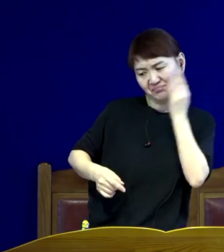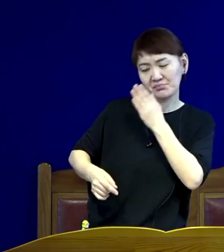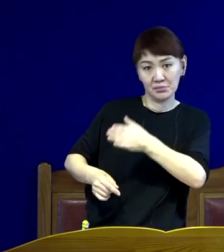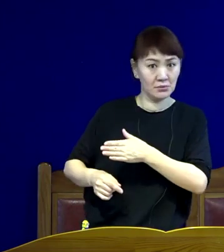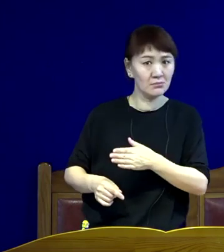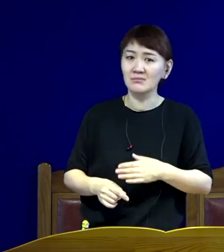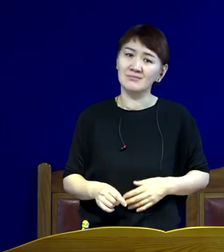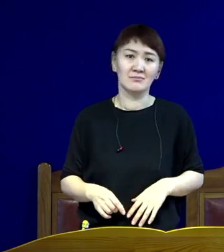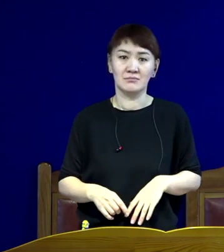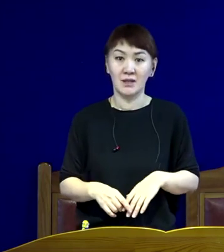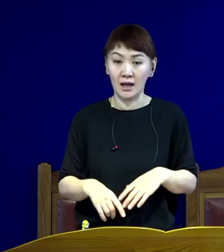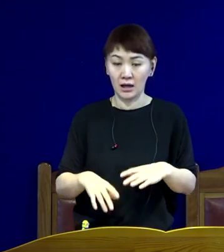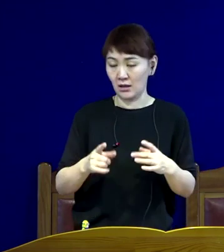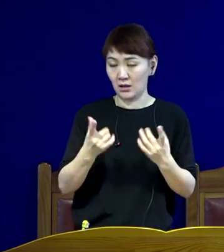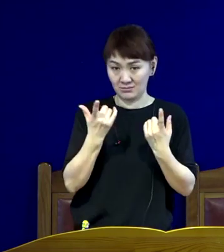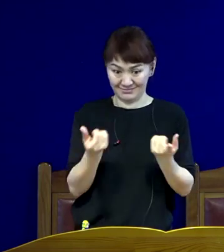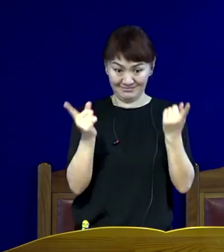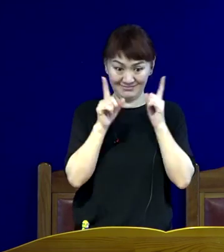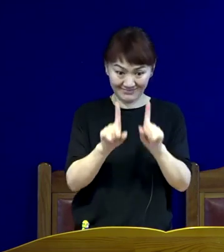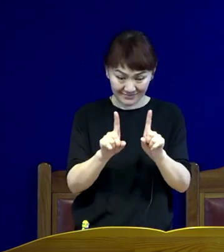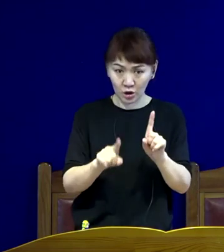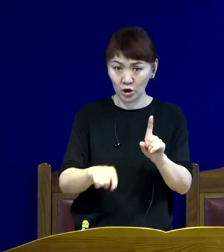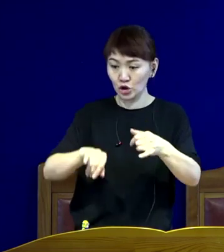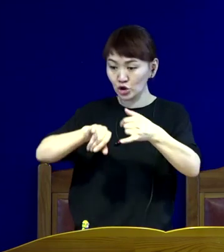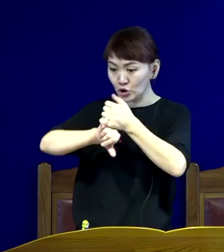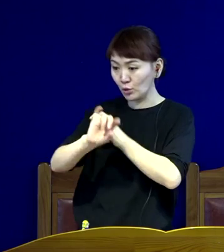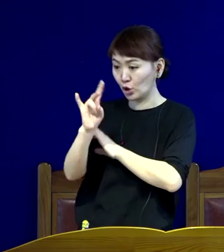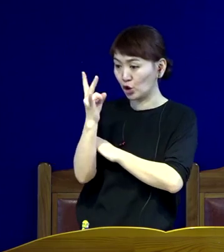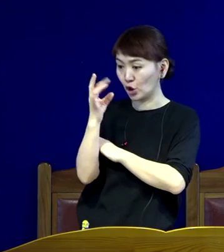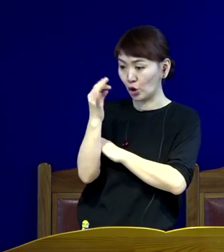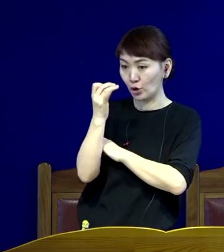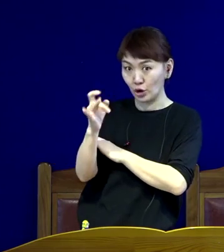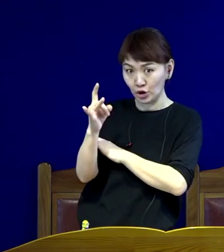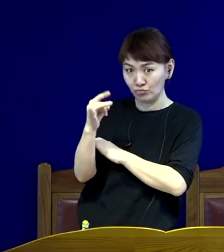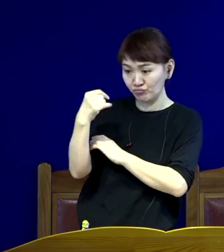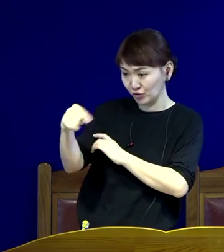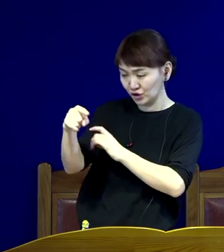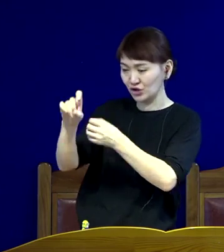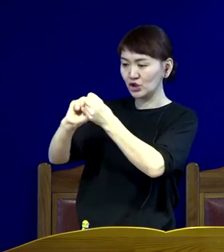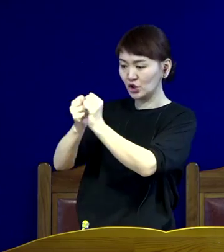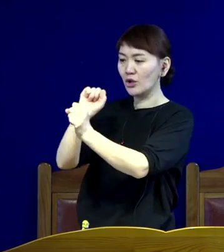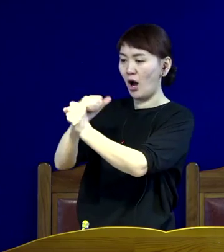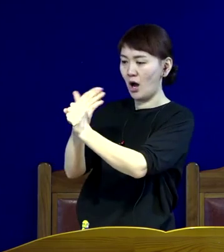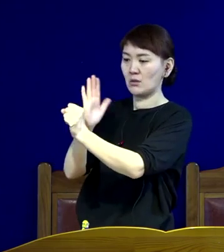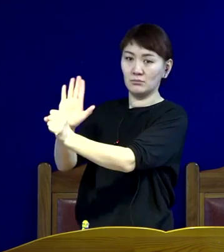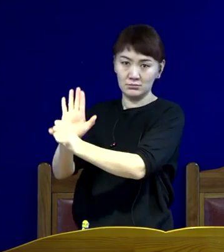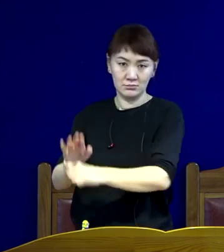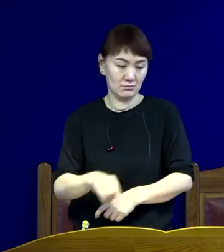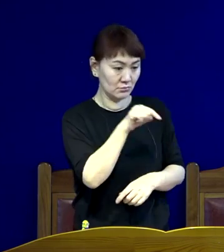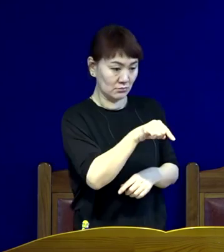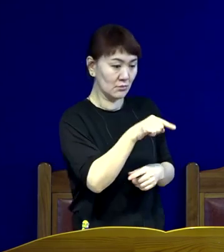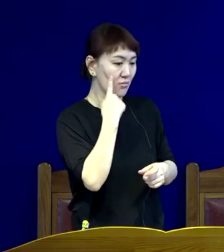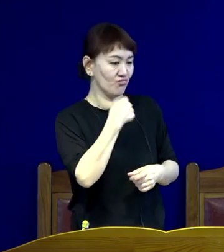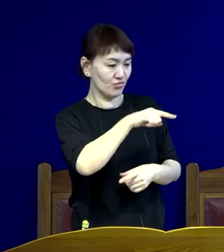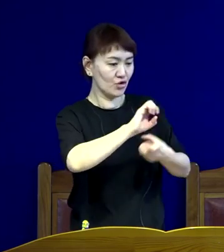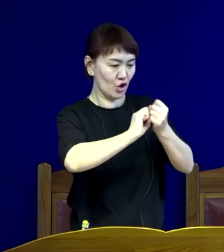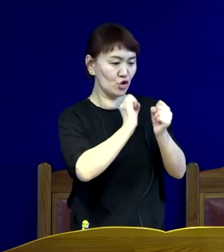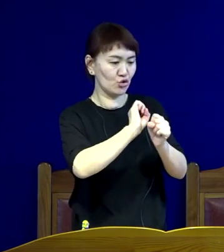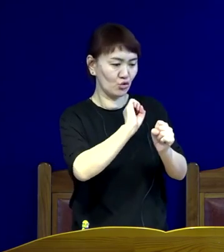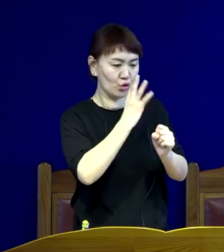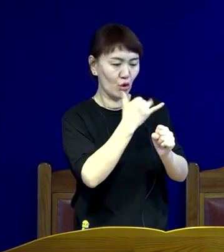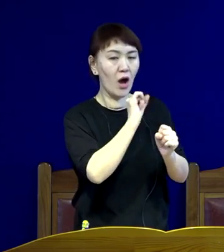Нөхрийн хийх ажил гэж байна. Эхнэрийн хийх ажил гэж байна. Бас хоёулаа давхцах тохиолдол байгаа. Тэгдэг үстэй. Ер нь бол нийгэмд амьдрал үзэхэр тийм байгаа